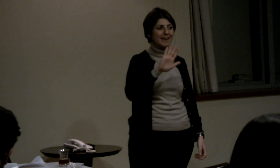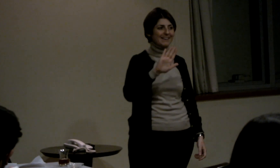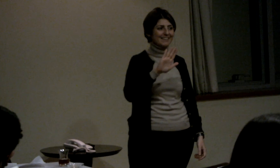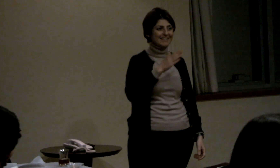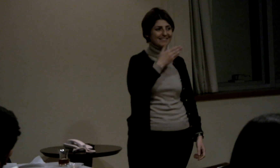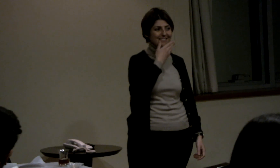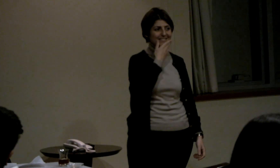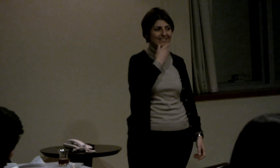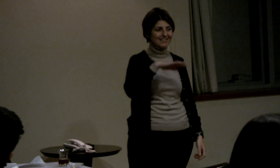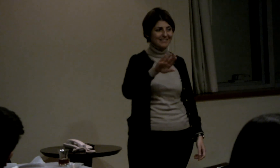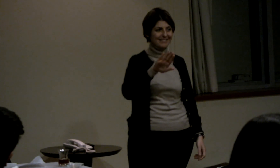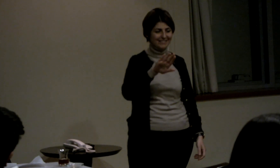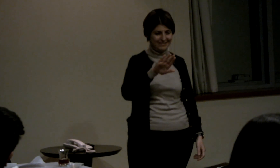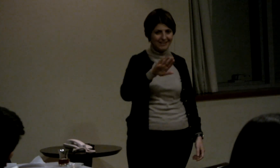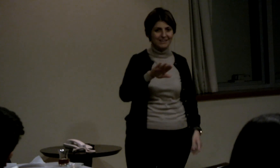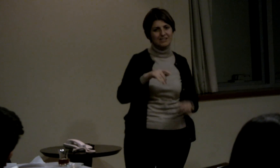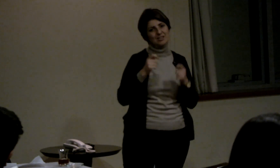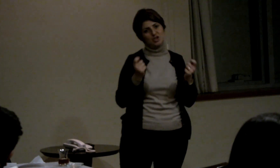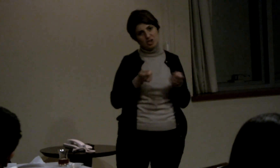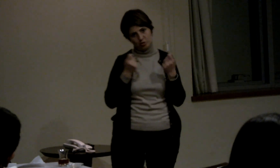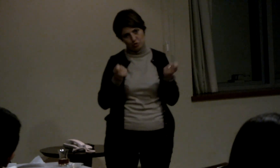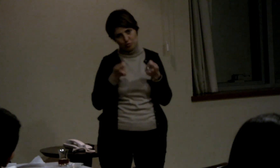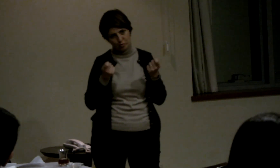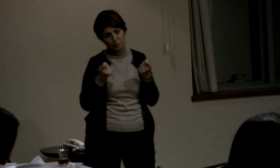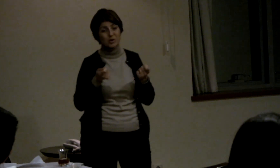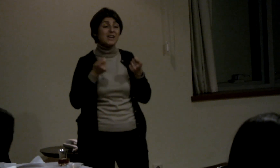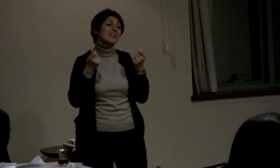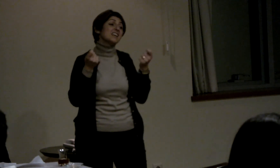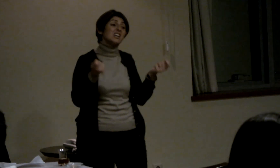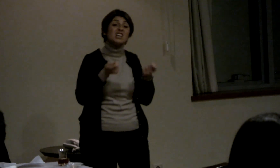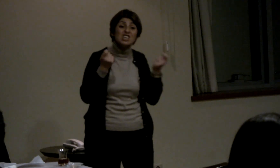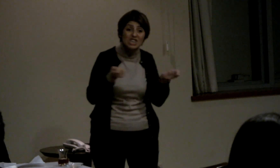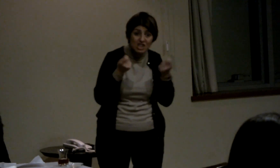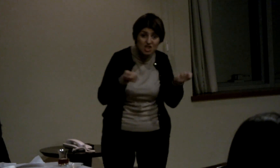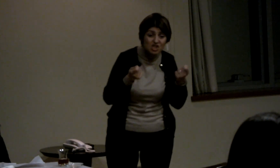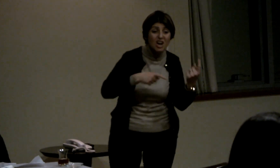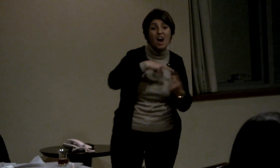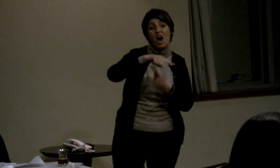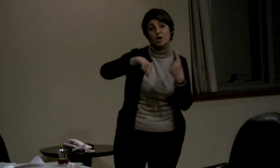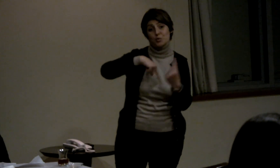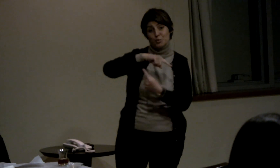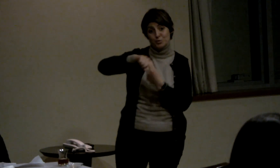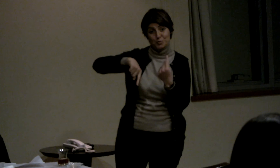Emekli. Yani çalışıyoruz. Ya da iş arıyoruz.